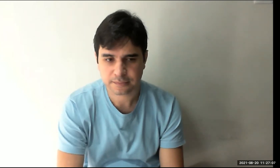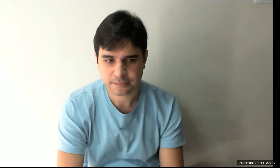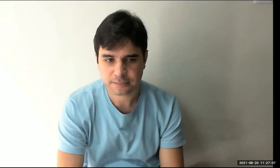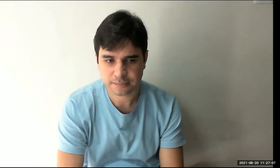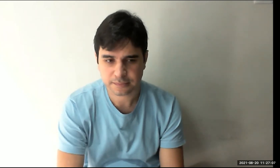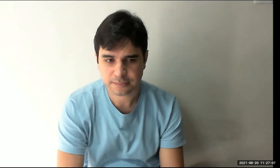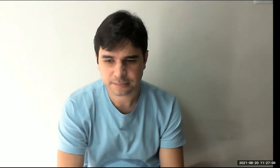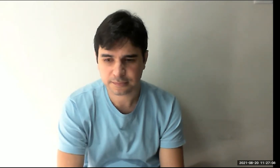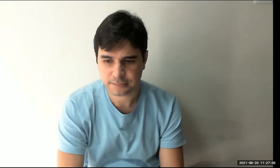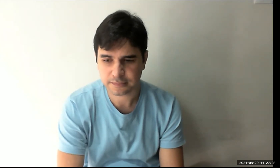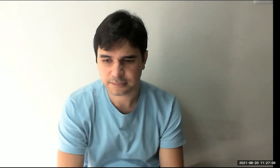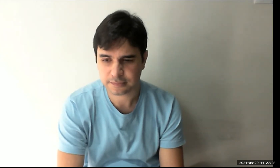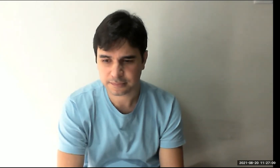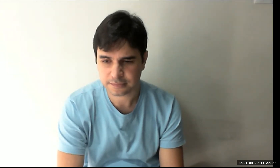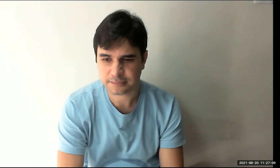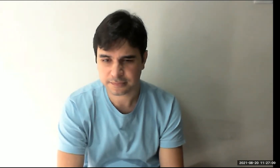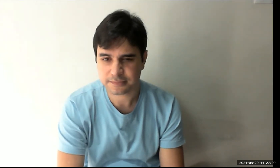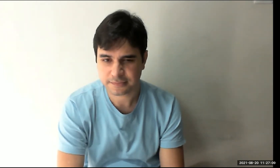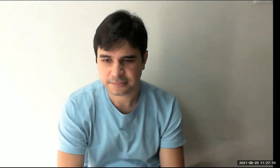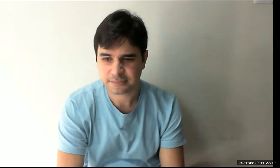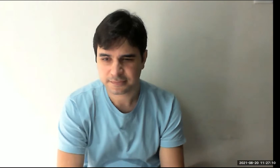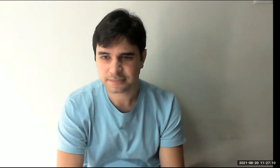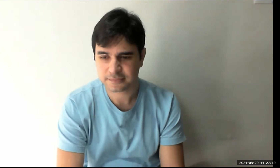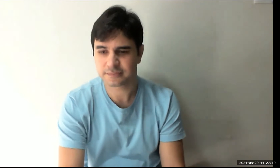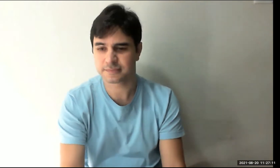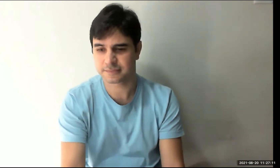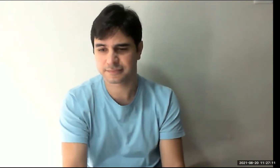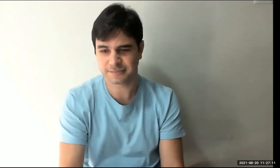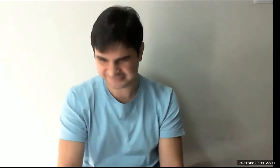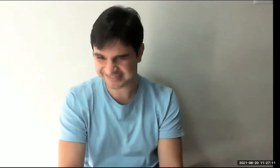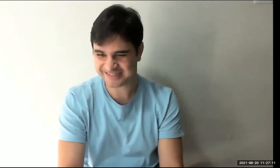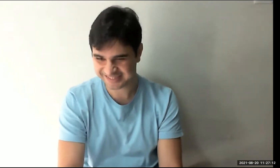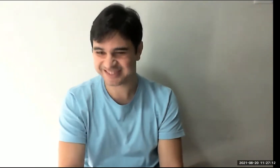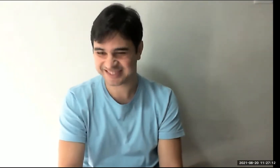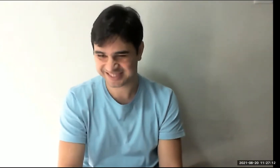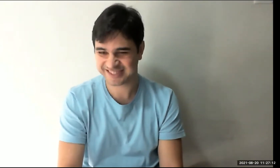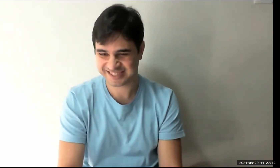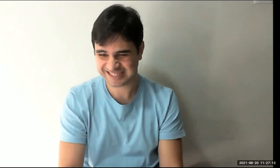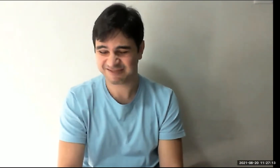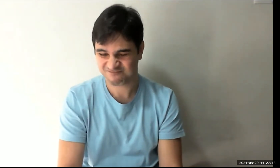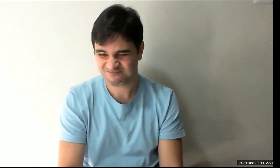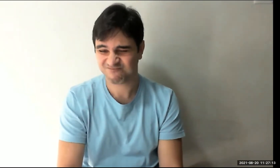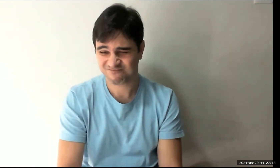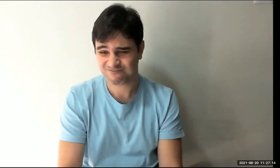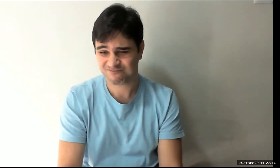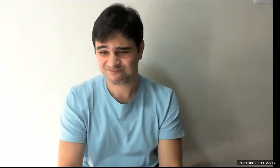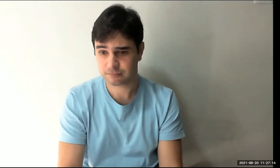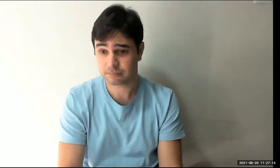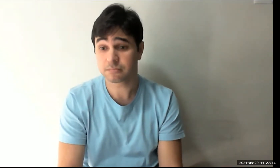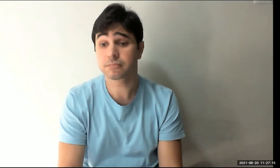Ele é muito antigo dentro do departamento e ele sempre exigia muito dos alunos, incentivava esses alunos a fazer esportes. E, na